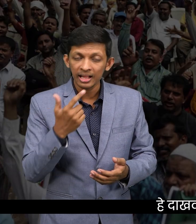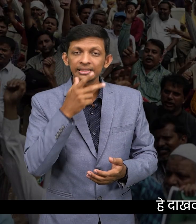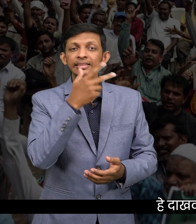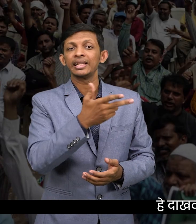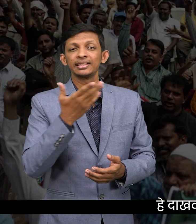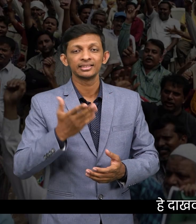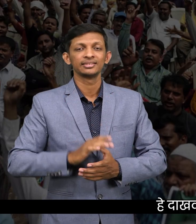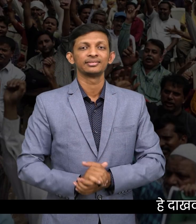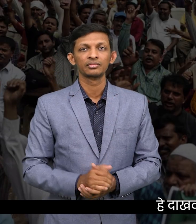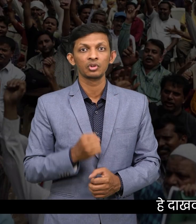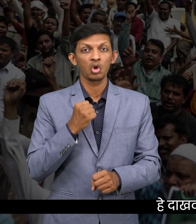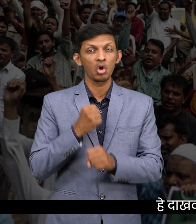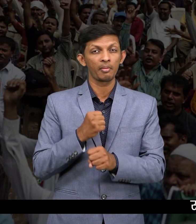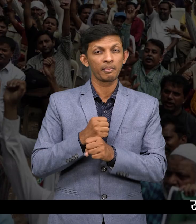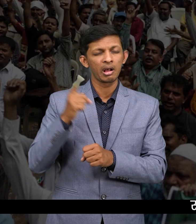जातो.